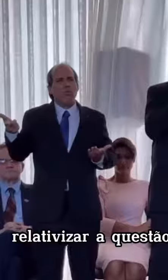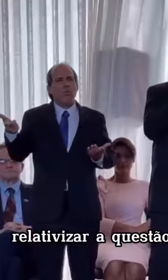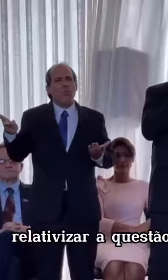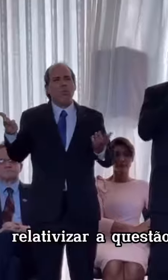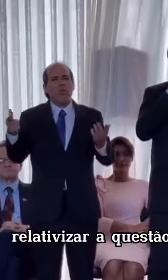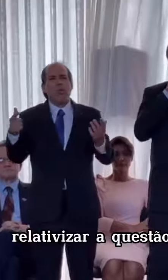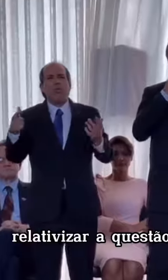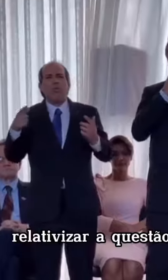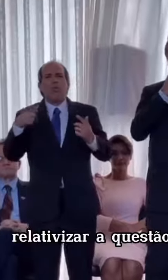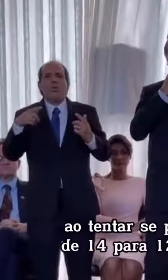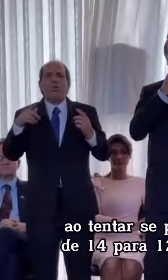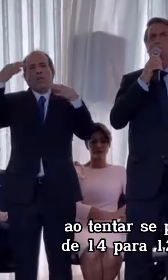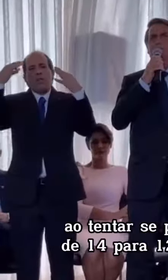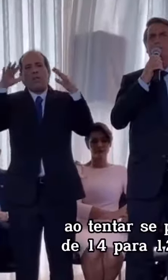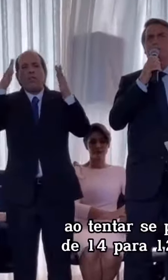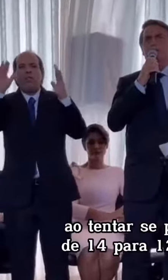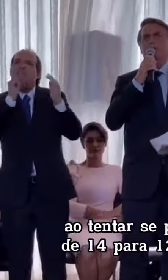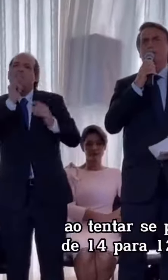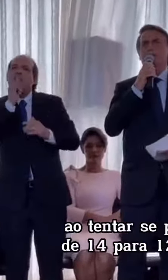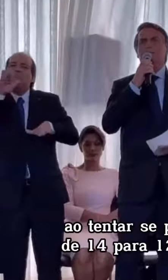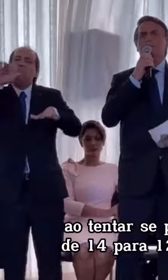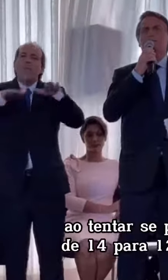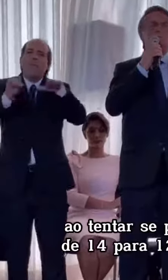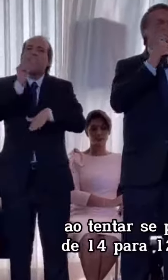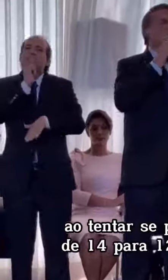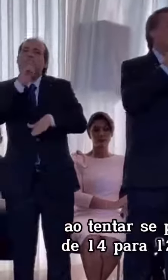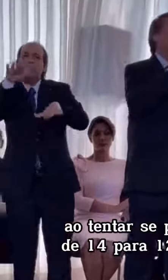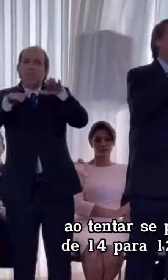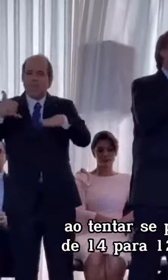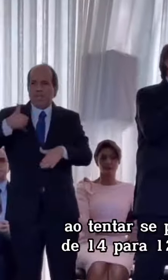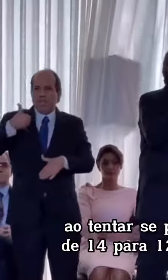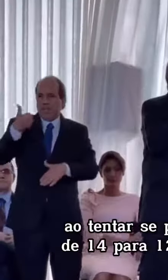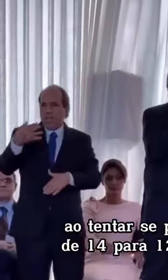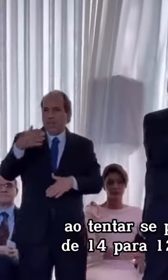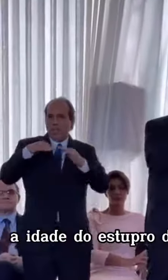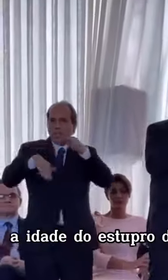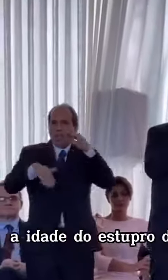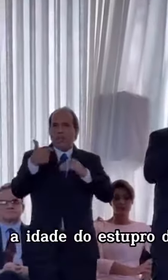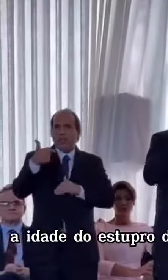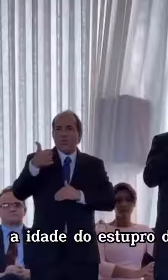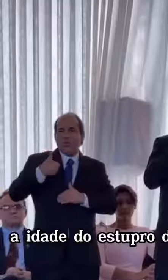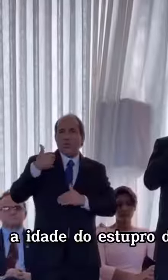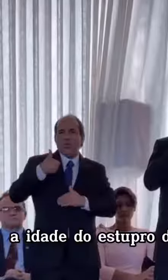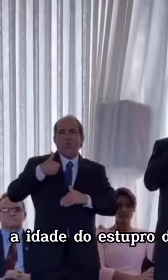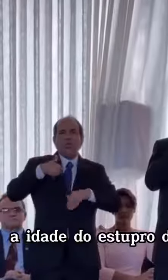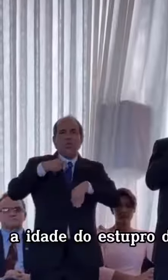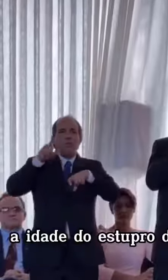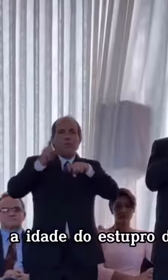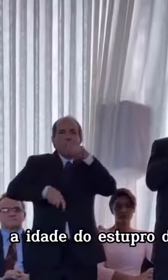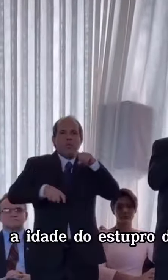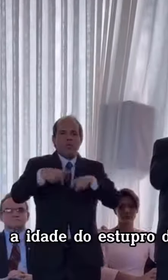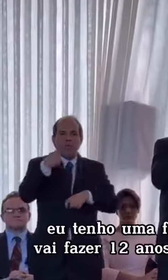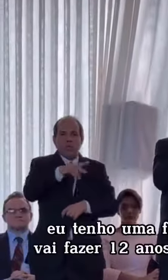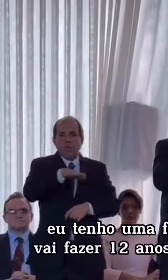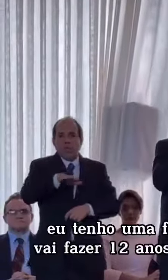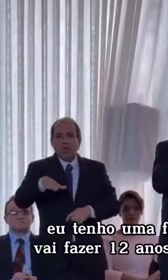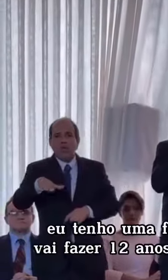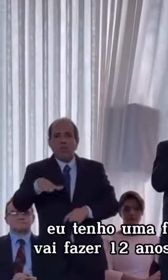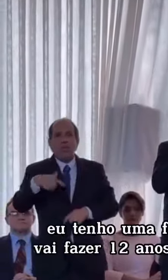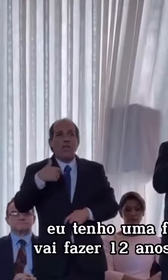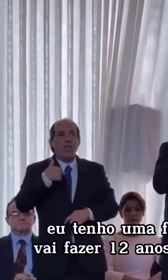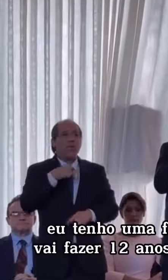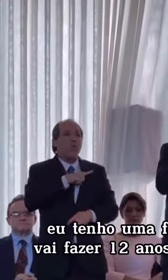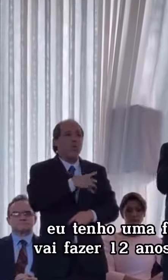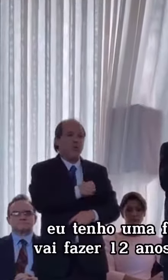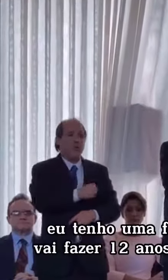relativizar a questão da pedofilia. Ao tentar se passar de 14 para 12 anos, a idade do estupro de vulnerável. Ele